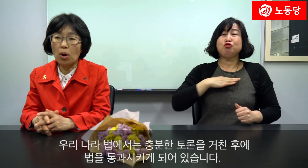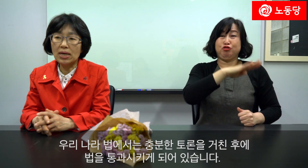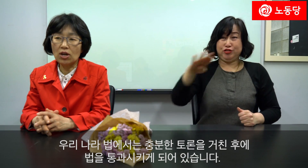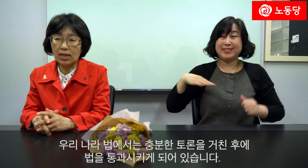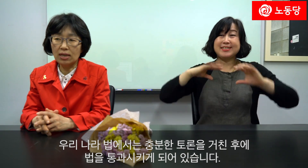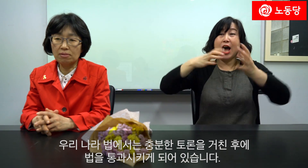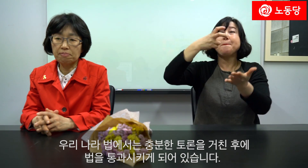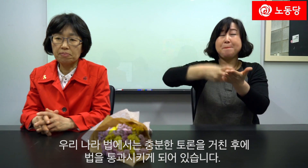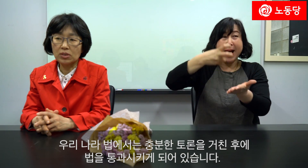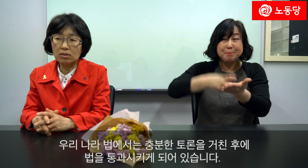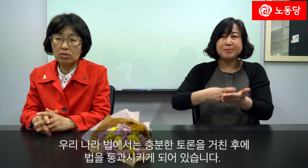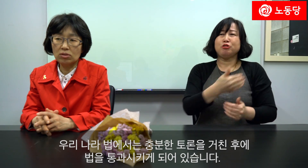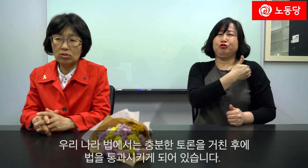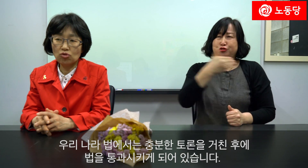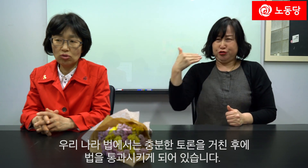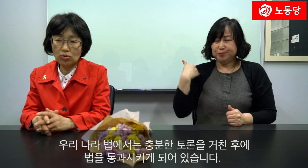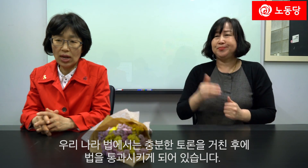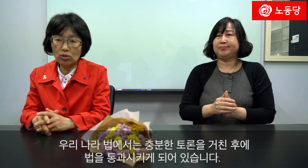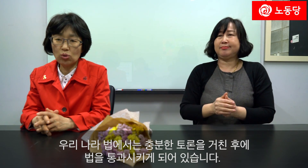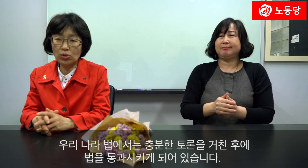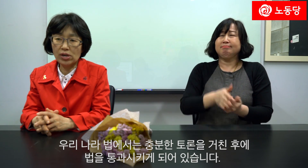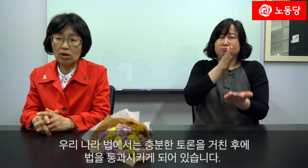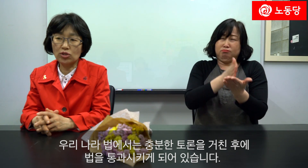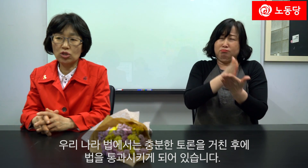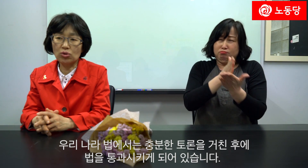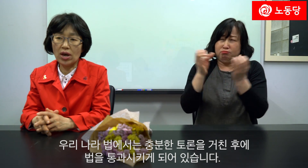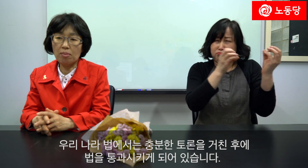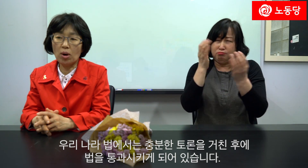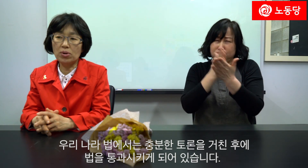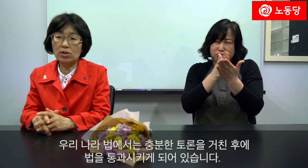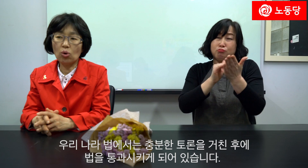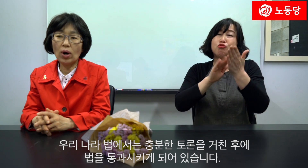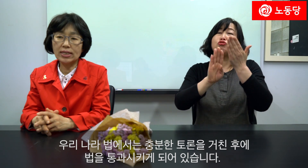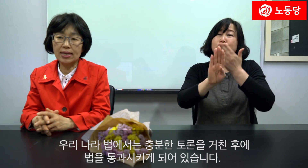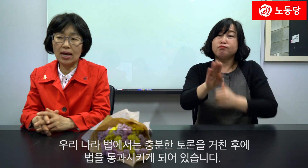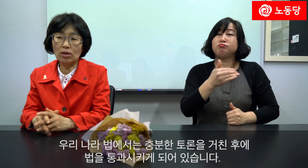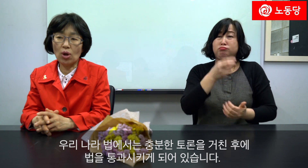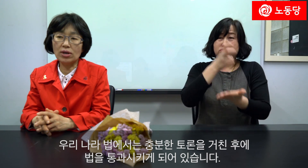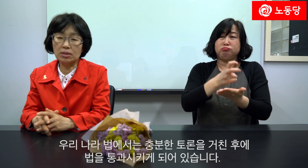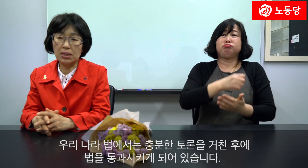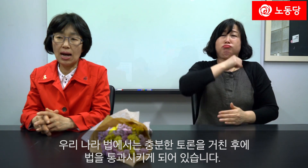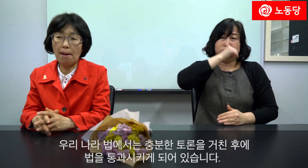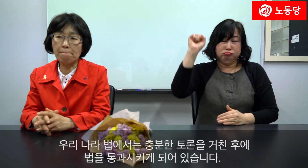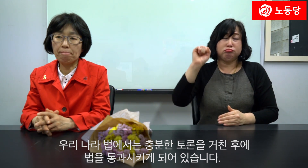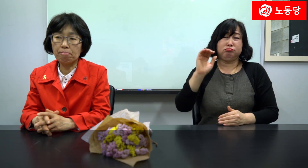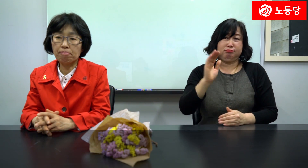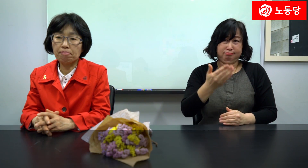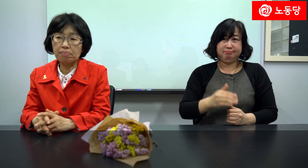우리나라 법에서는 충분한 토론을 거친 후에 법을 통과시키게 되어